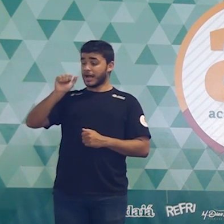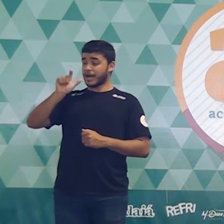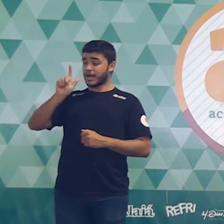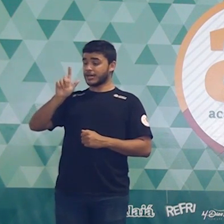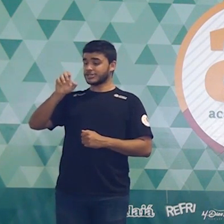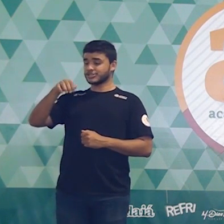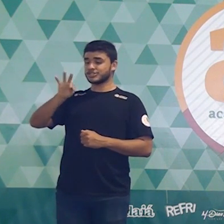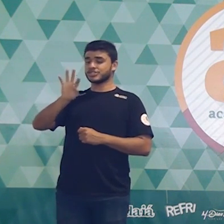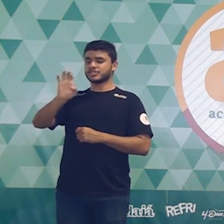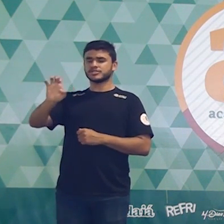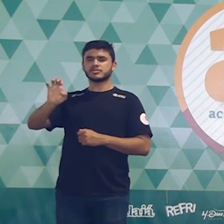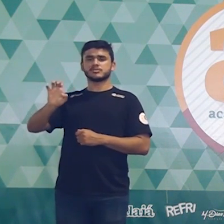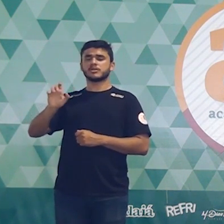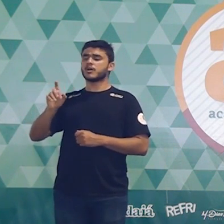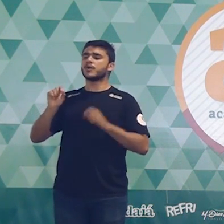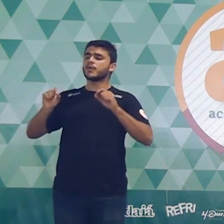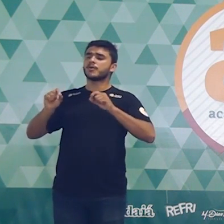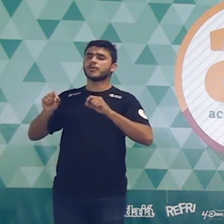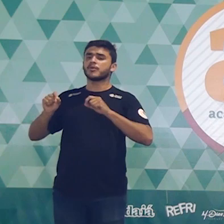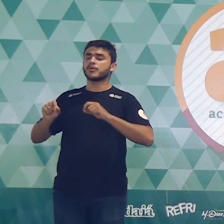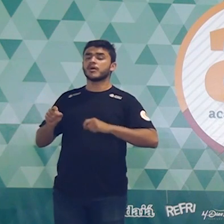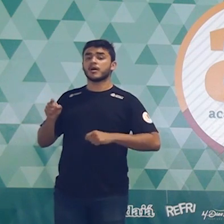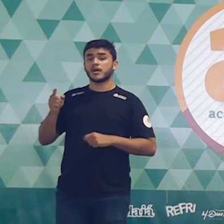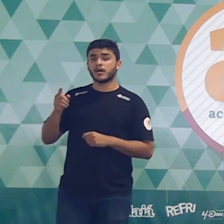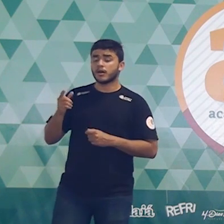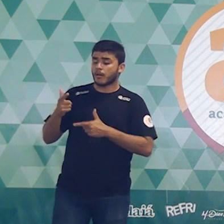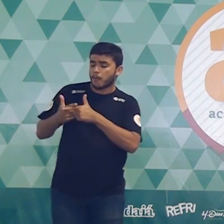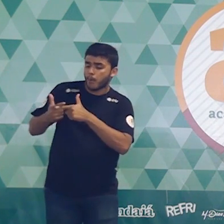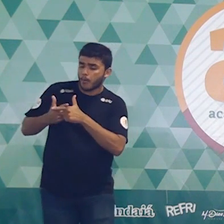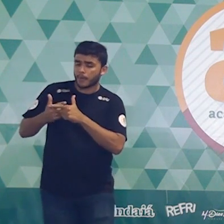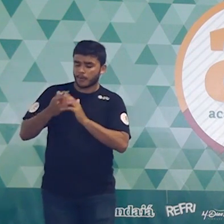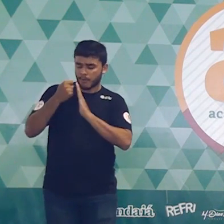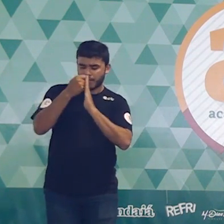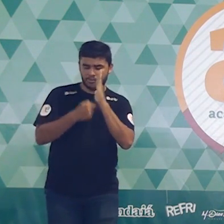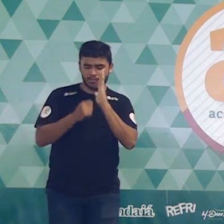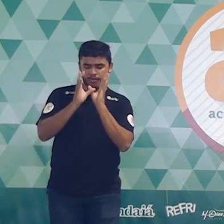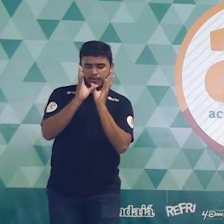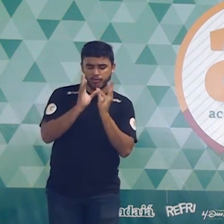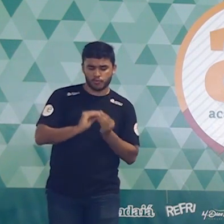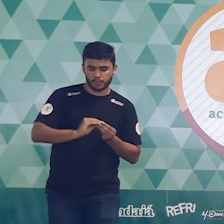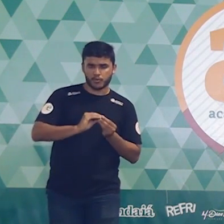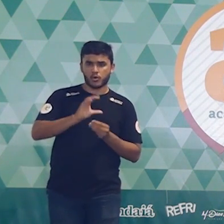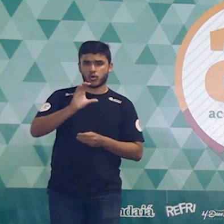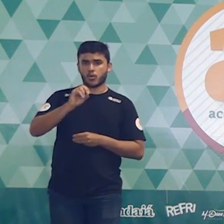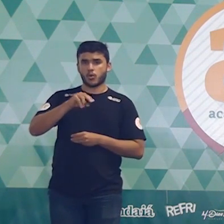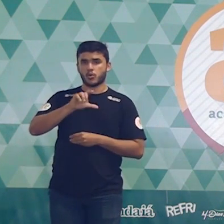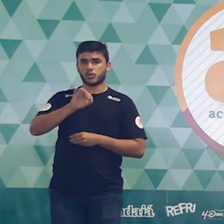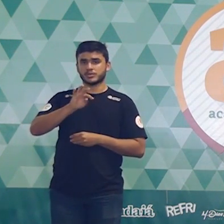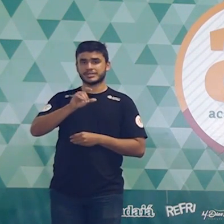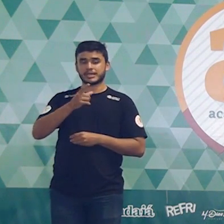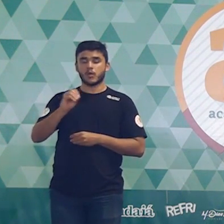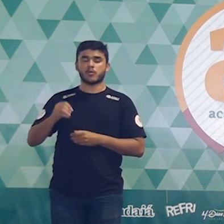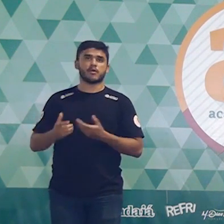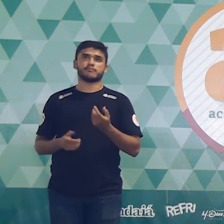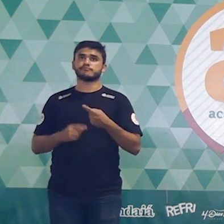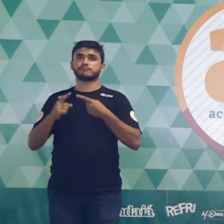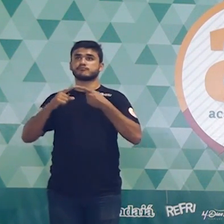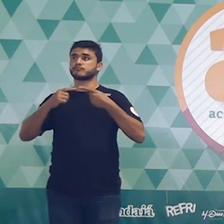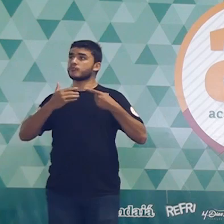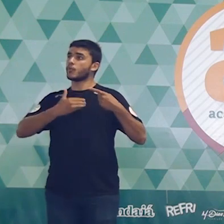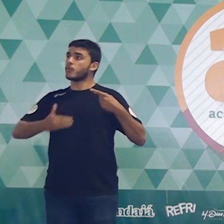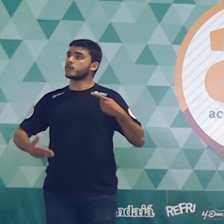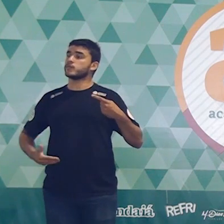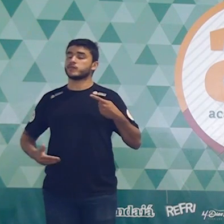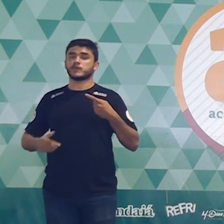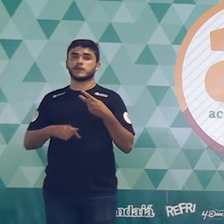são os agentes que a gente utiliza para resolver os problemas da nossa redação? Governo, Ministério Público,